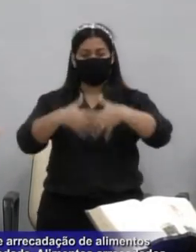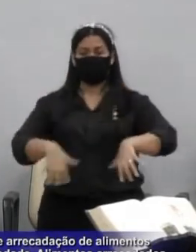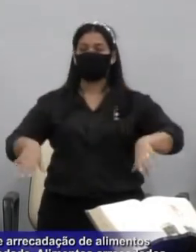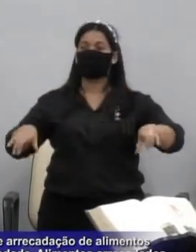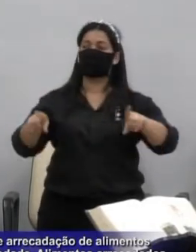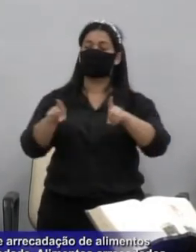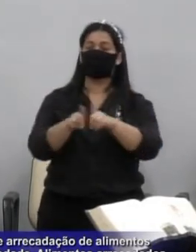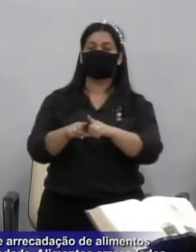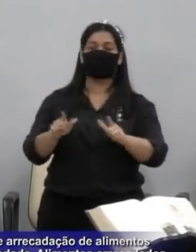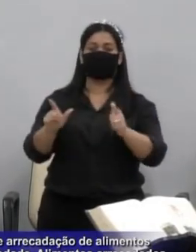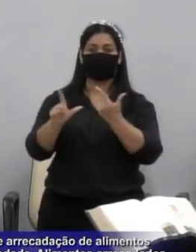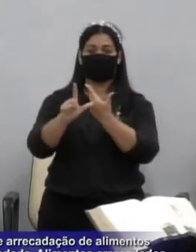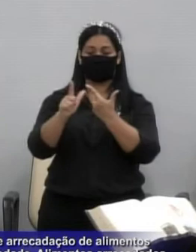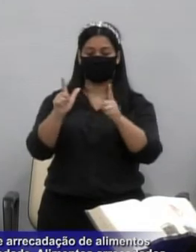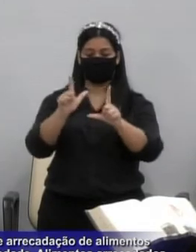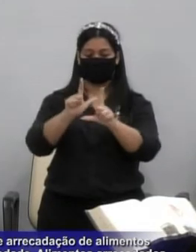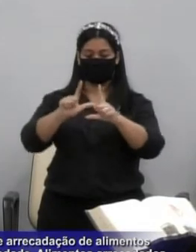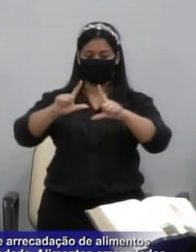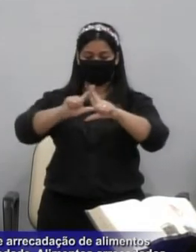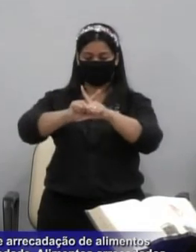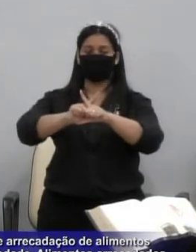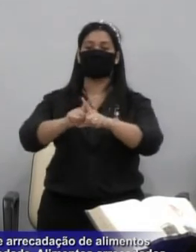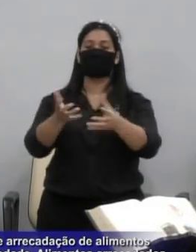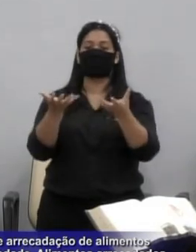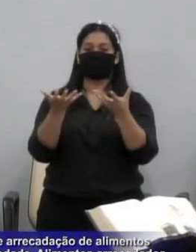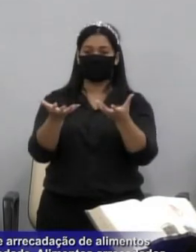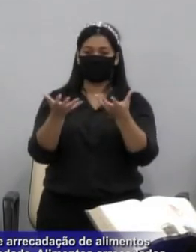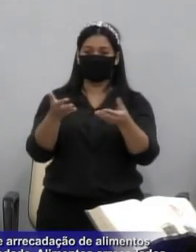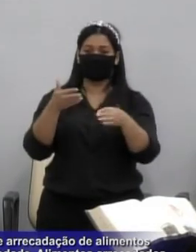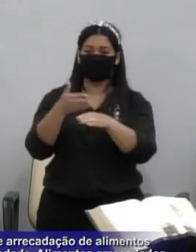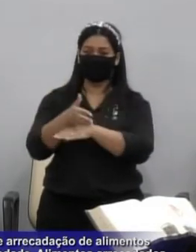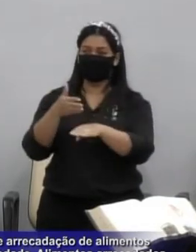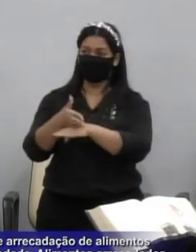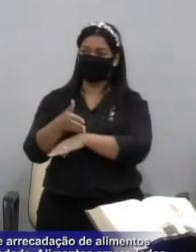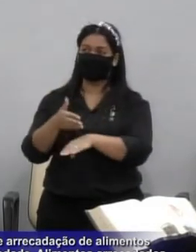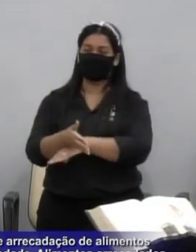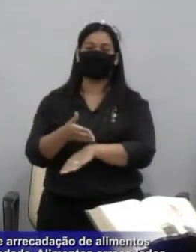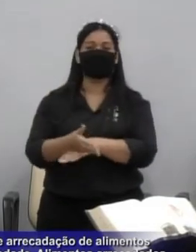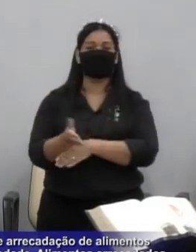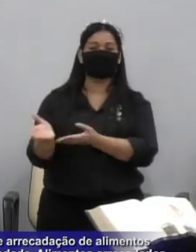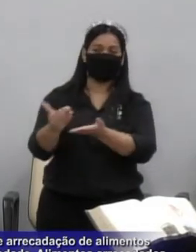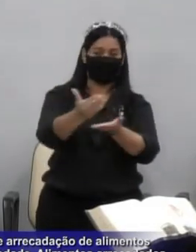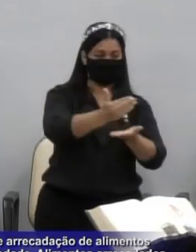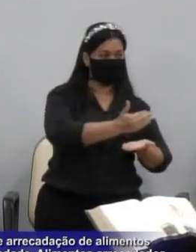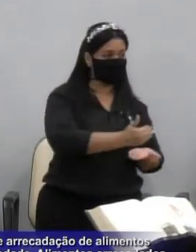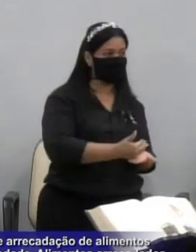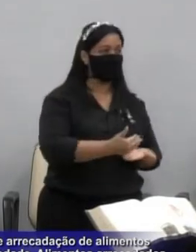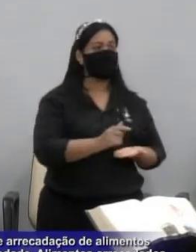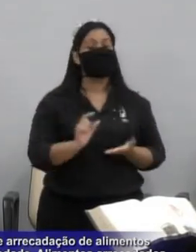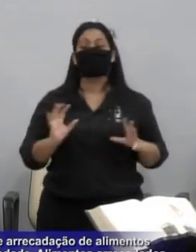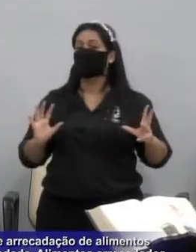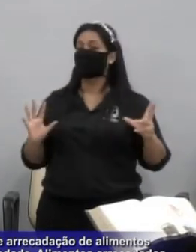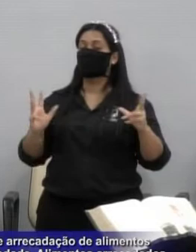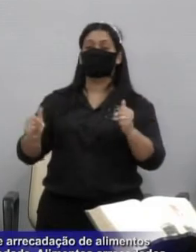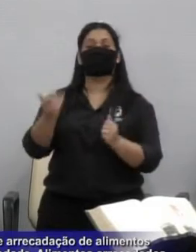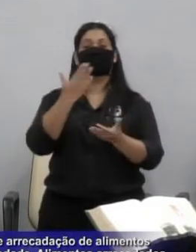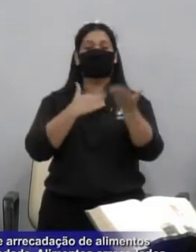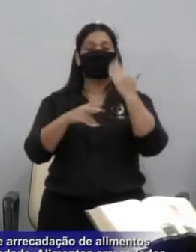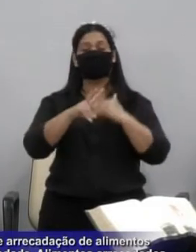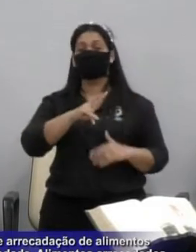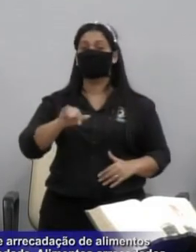maçonaria, enfim, outros locais também que queiram participar na arrecadação, e todo esse alimento